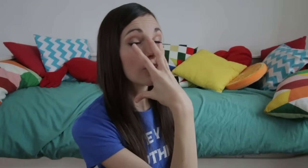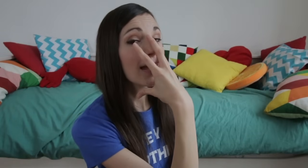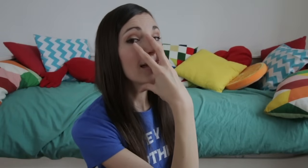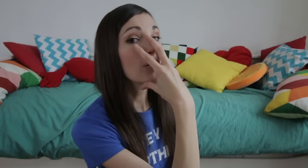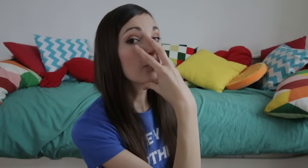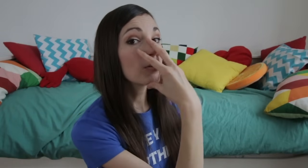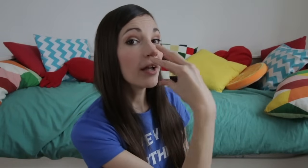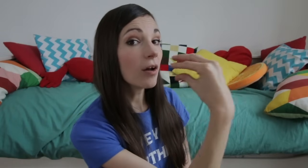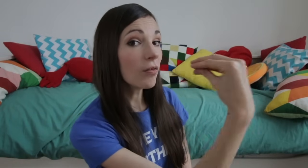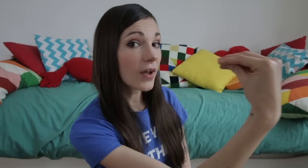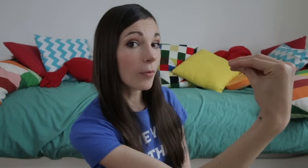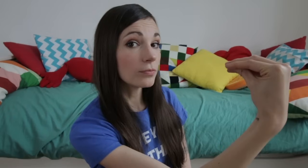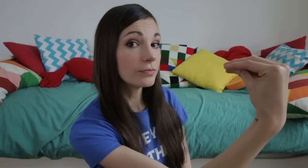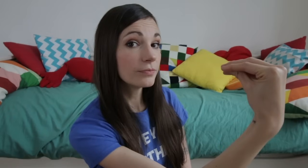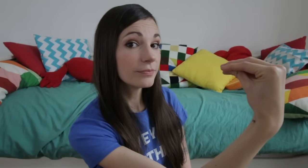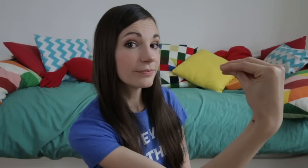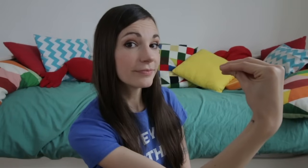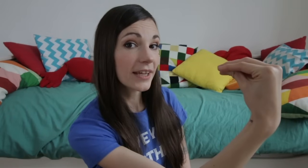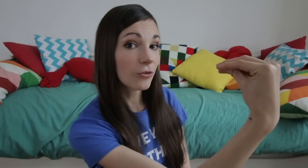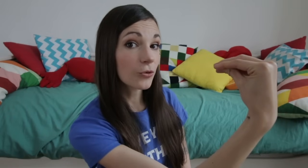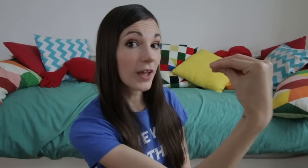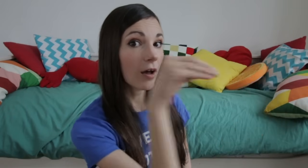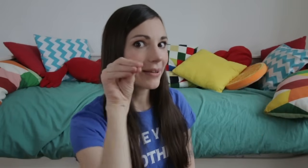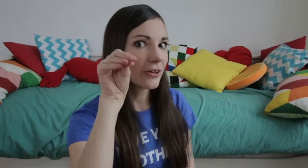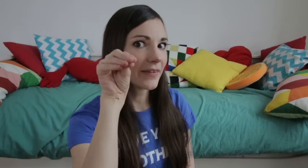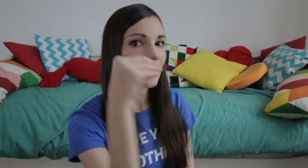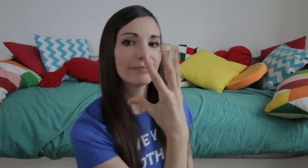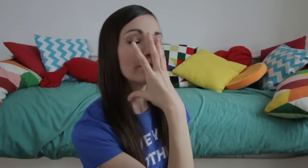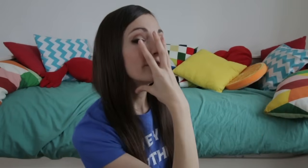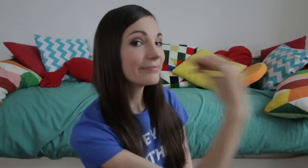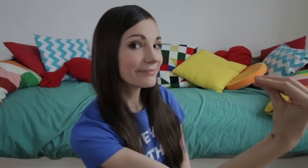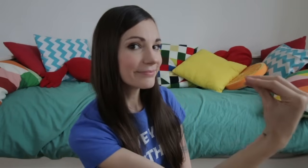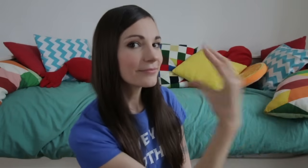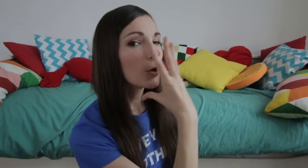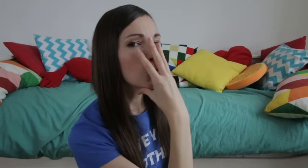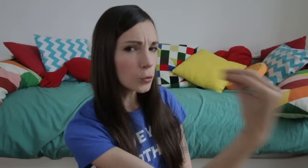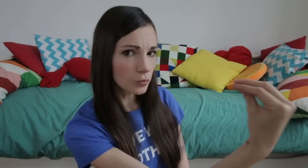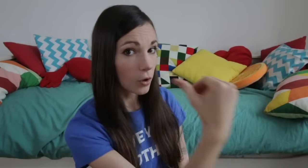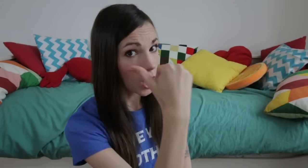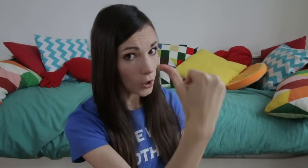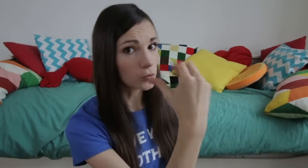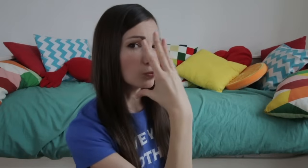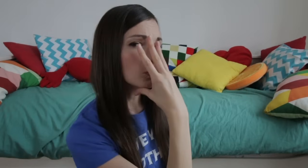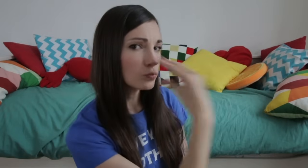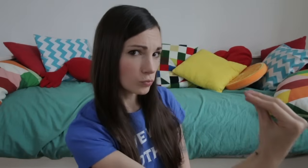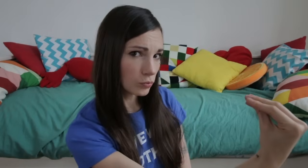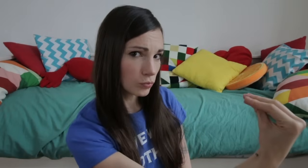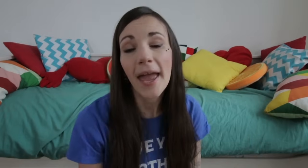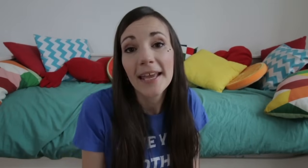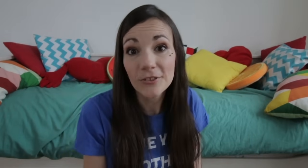ouvert et on s'éloigne en fermant. Et on devient un bec de cadar. Loup. Un coup. Et